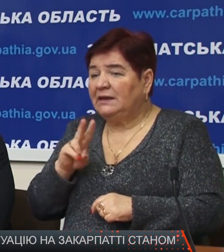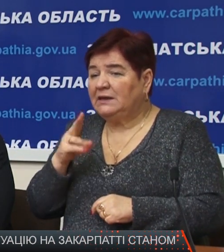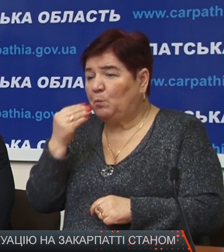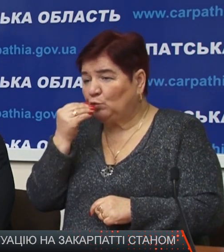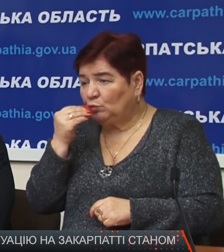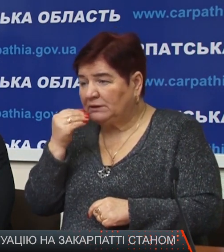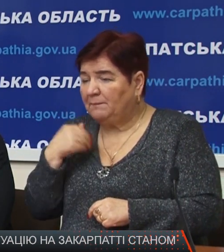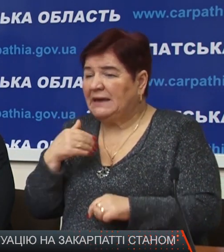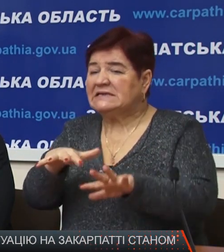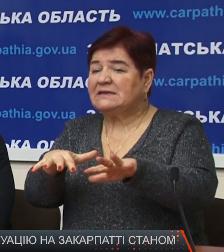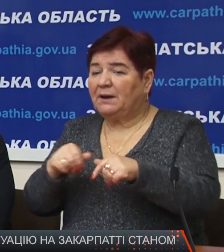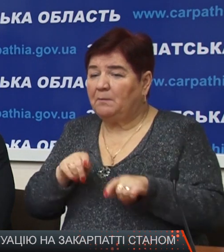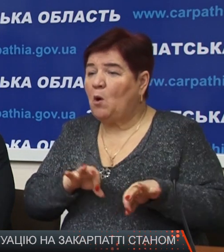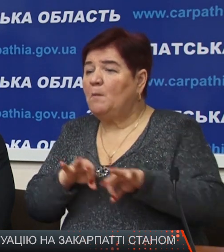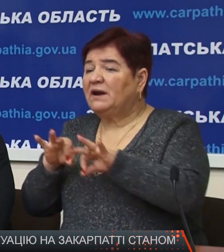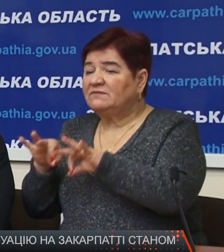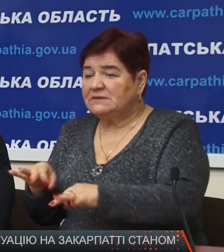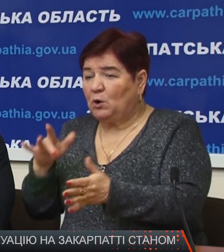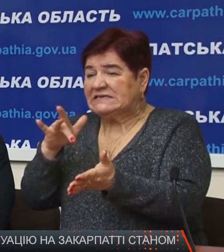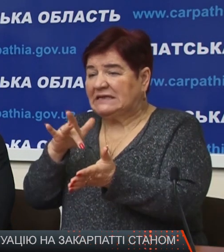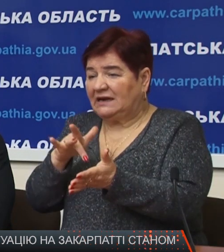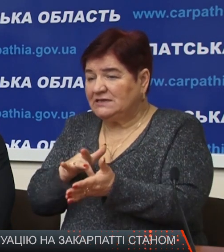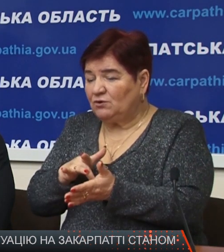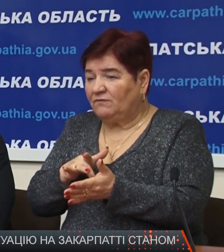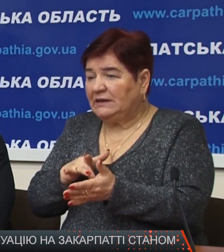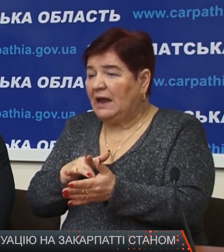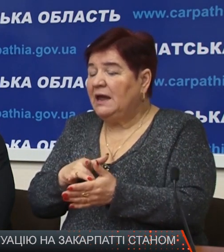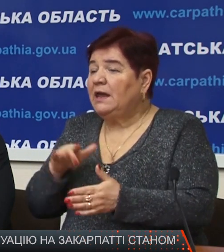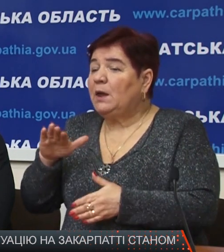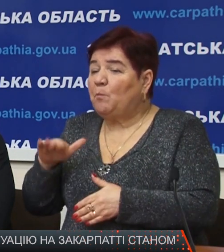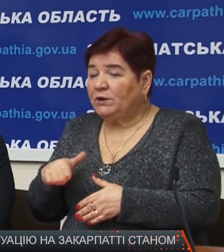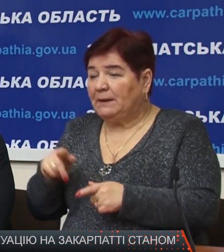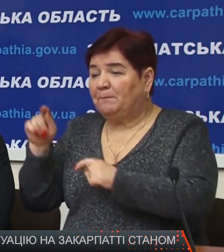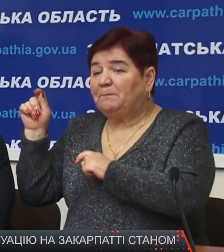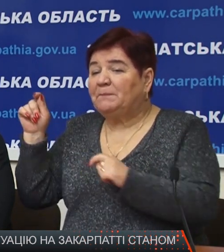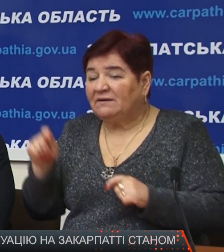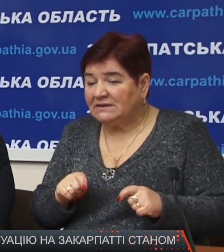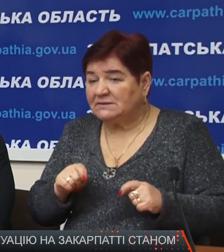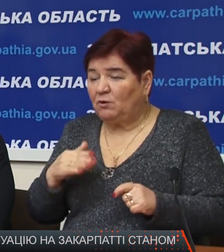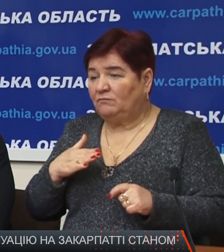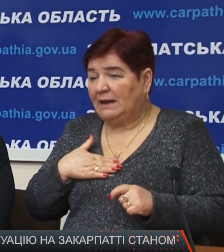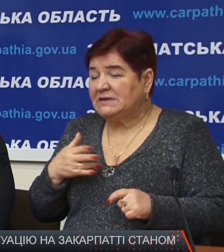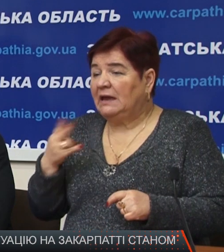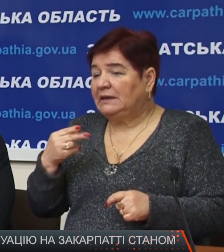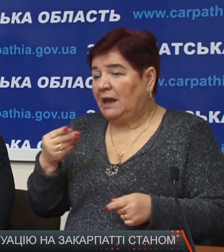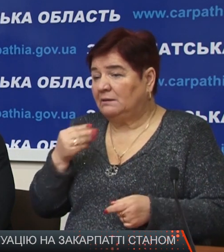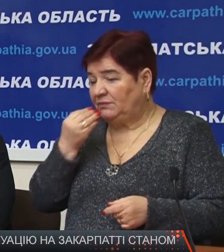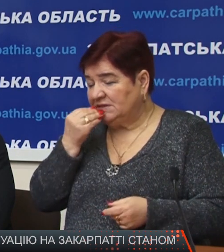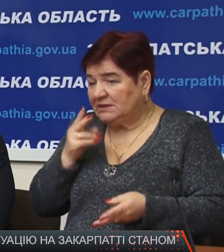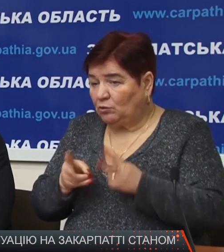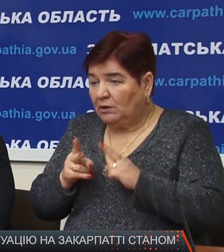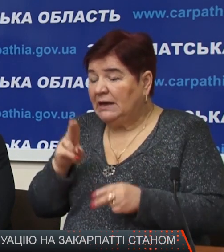продукти харчування, ми їх звідти заберемо, перевеземо сюди централізовано на Раковці 2 і потім перевеземо в наш пункт, де ми готуємо їсти, і